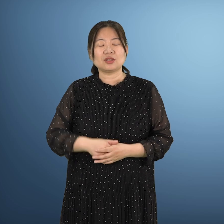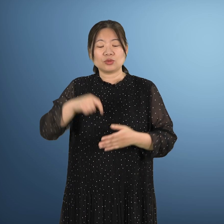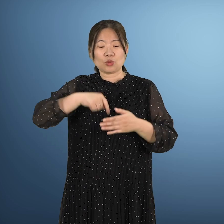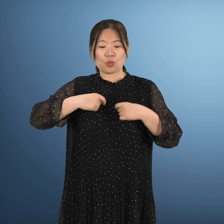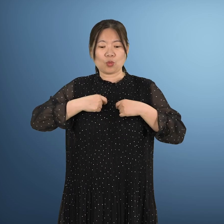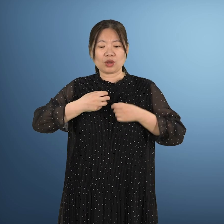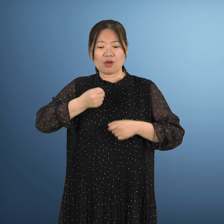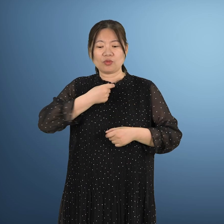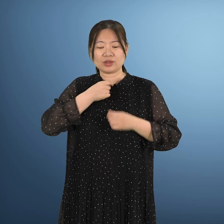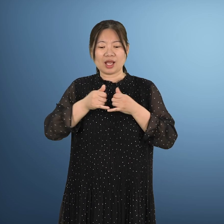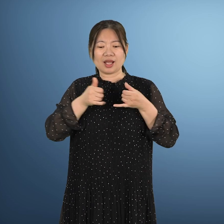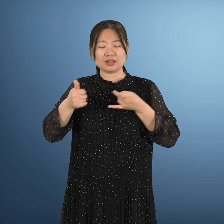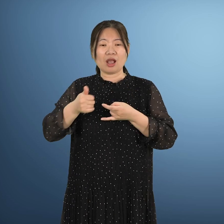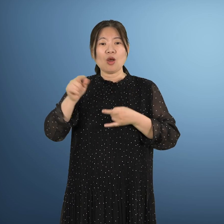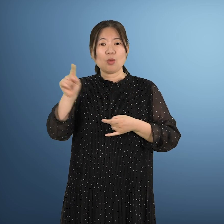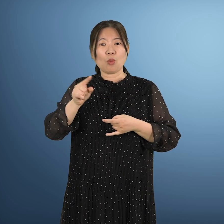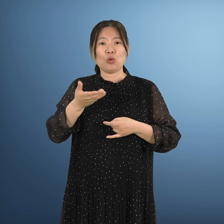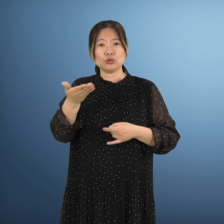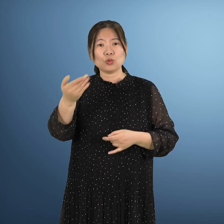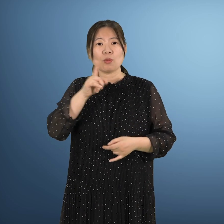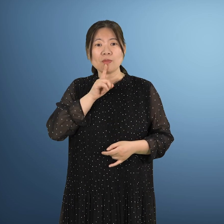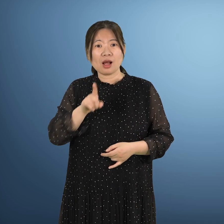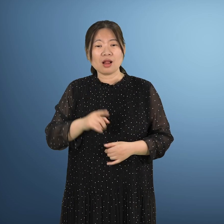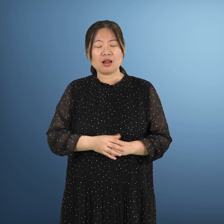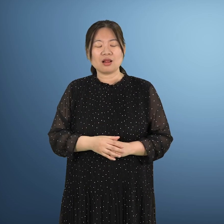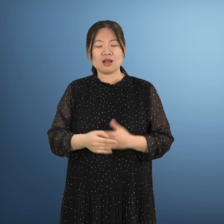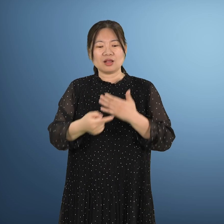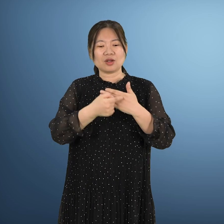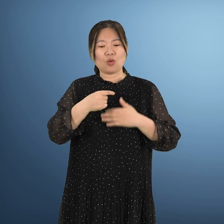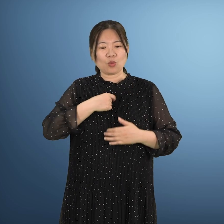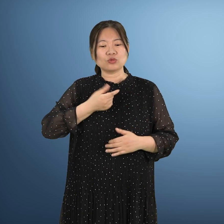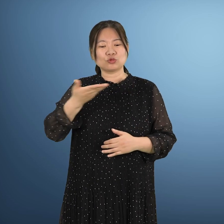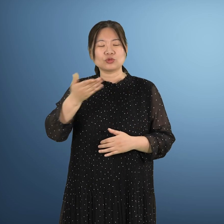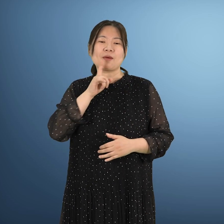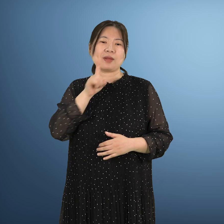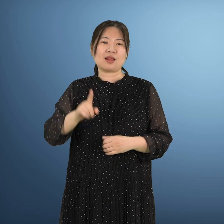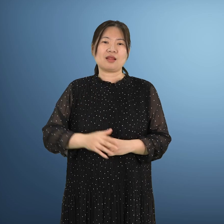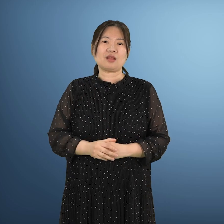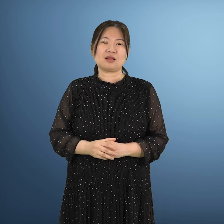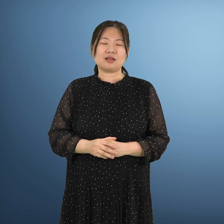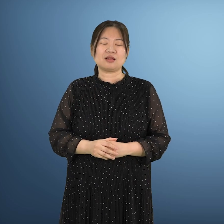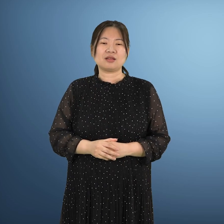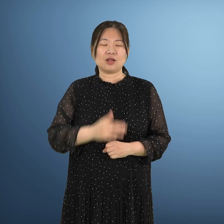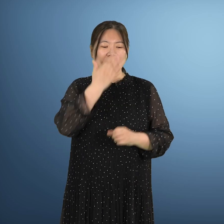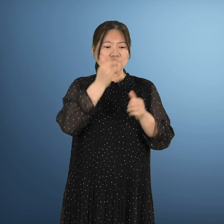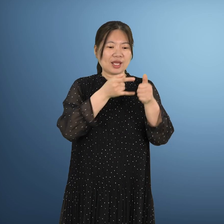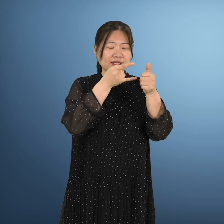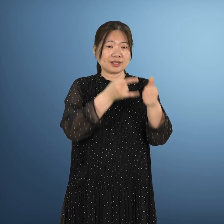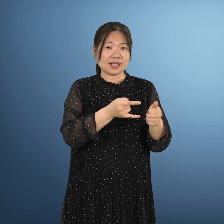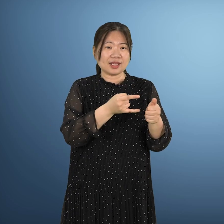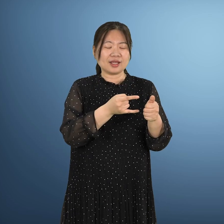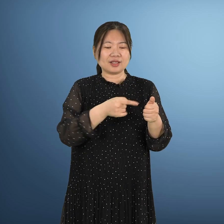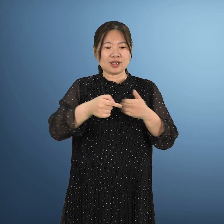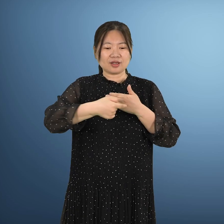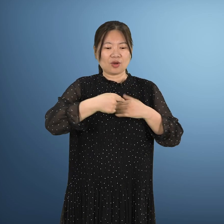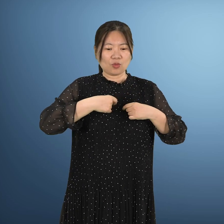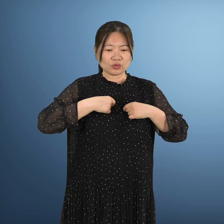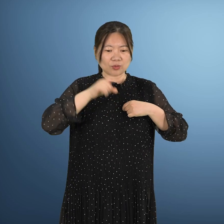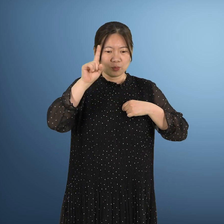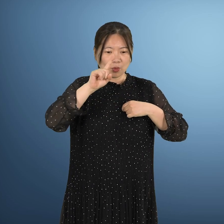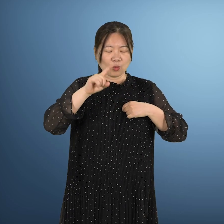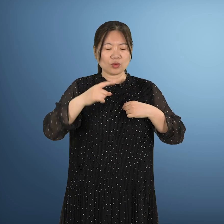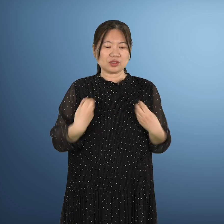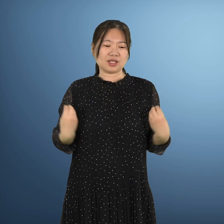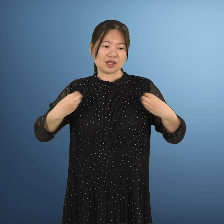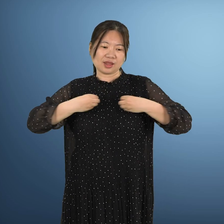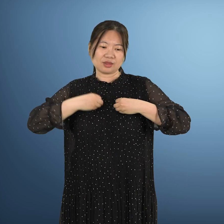자에게는 무엇까지도 내어주라? 겉옷까지도 내어주라. 유대인들에게 겉옷은 그냥 외투